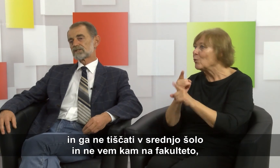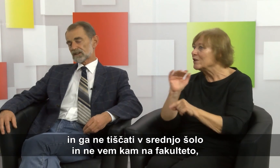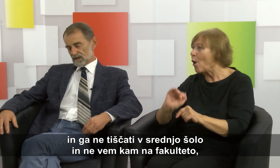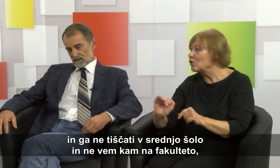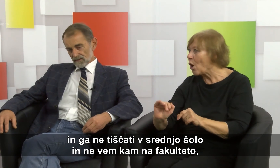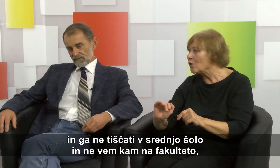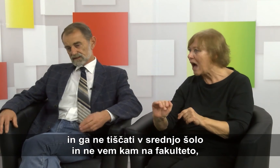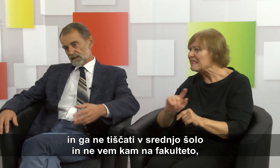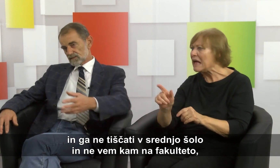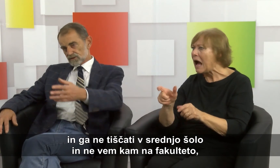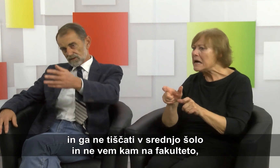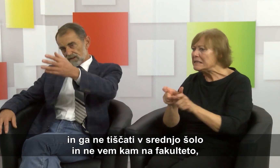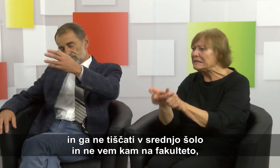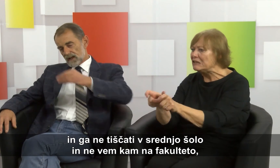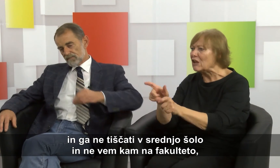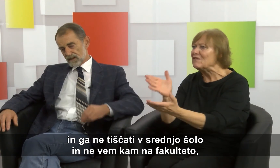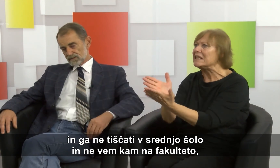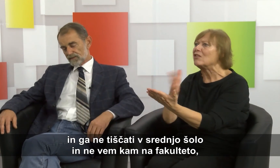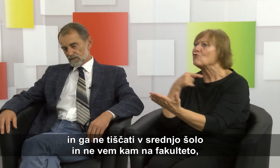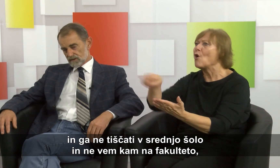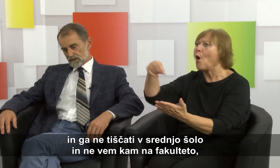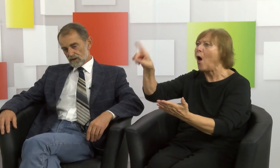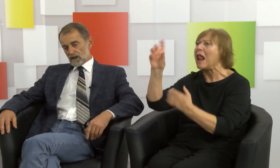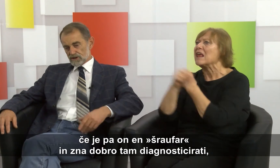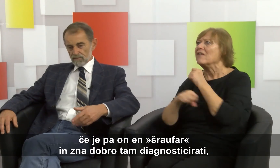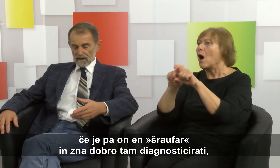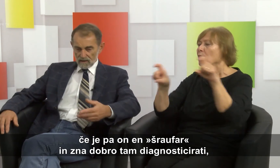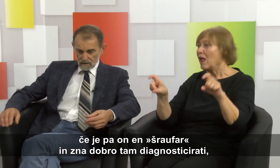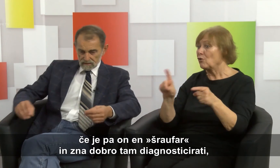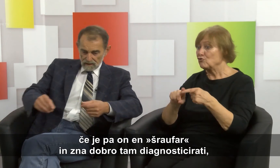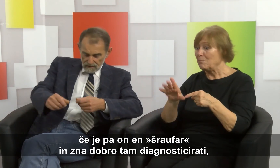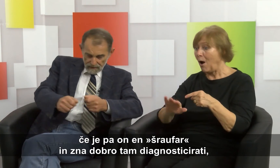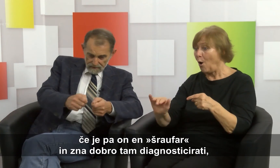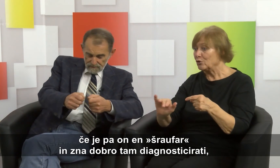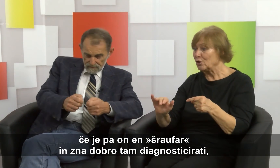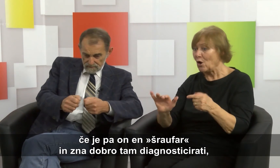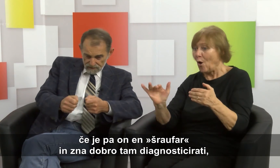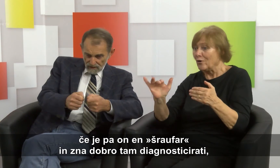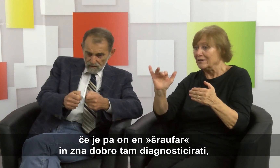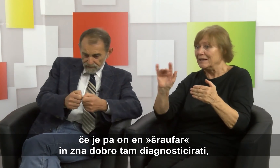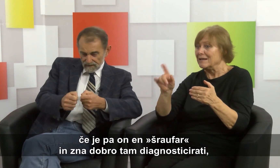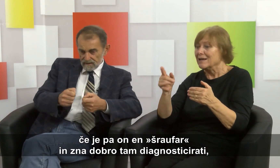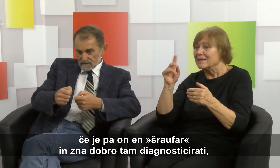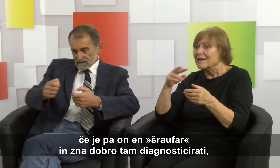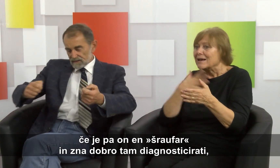tiščati v srednjo šolo, ne vem kam, na fakulteto, če pa je on en šraufer in zna